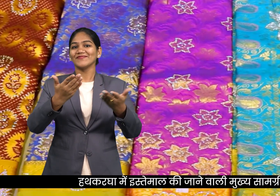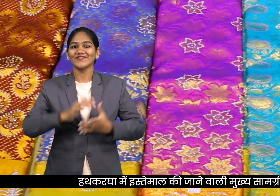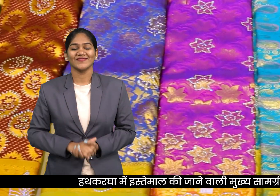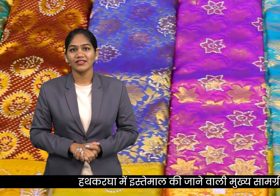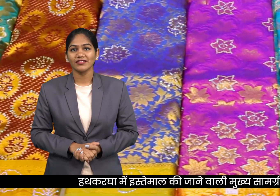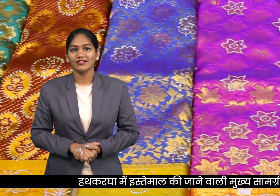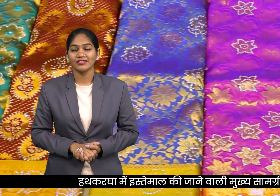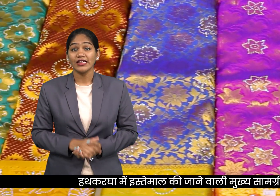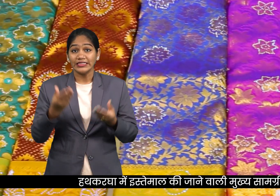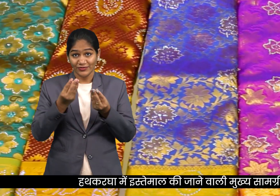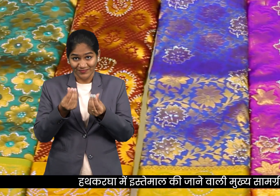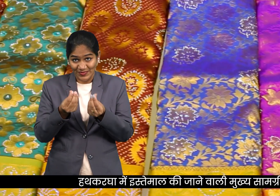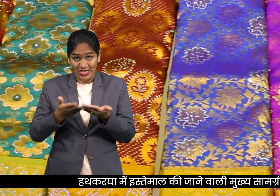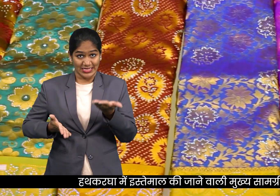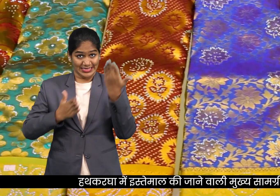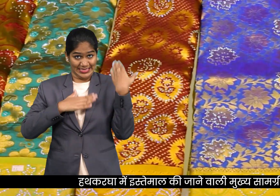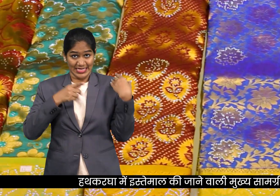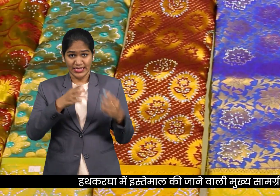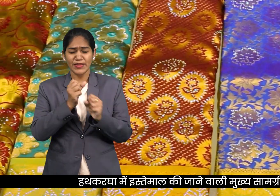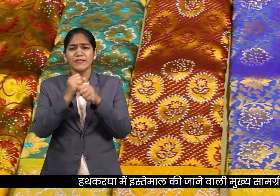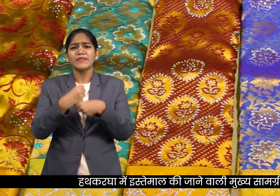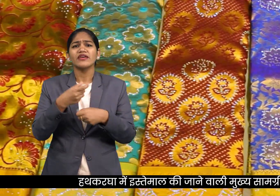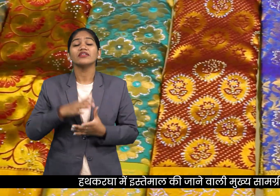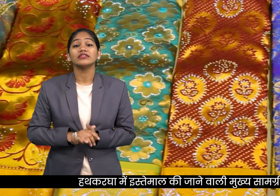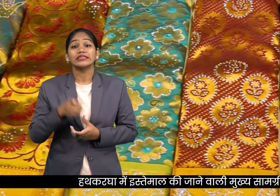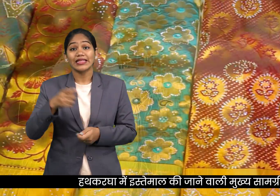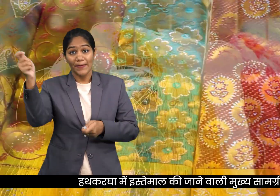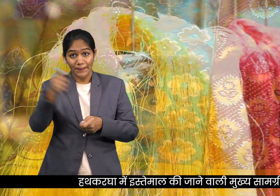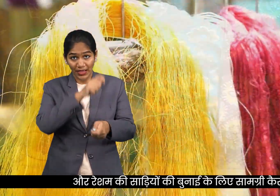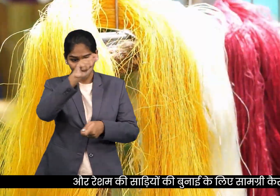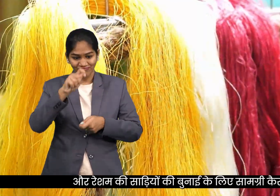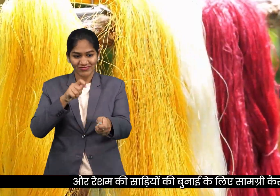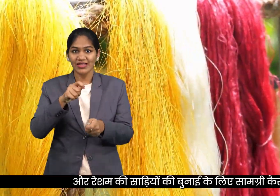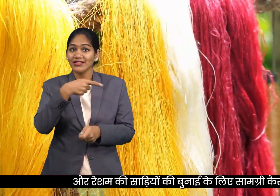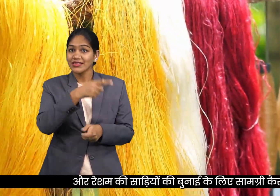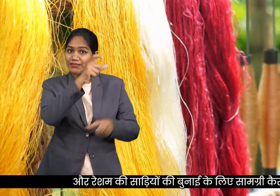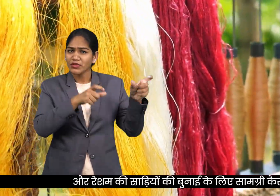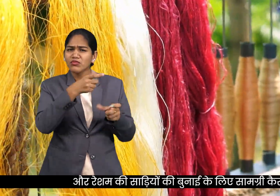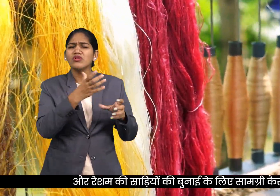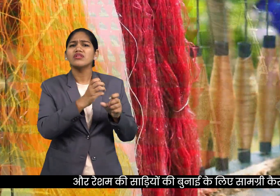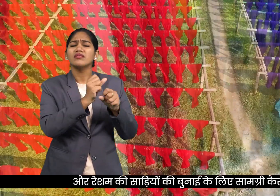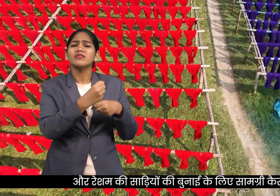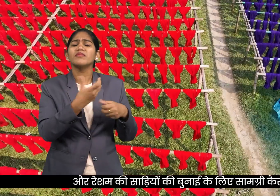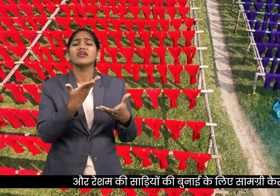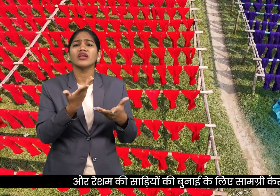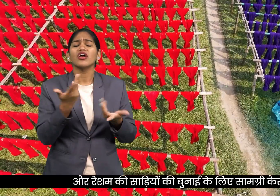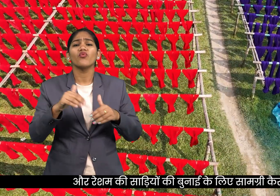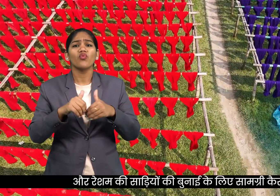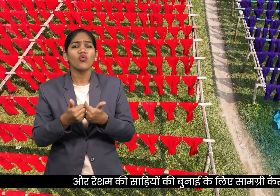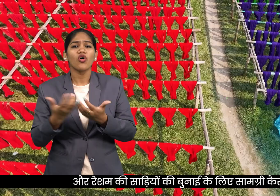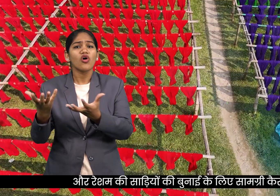हथकरघा में इस्तेमाल की जाने वाली मुख्य सामग्री क्या है और रेशम की साड़ियों की बुनाई के